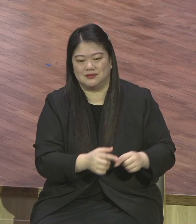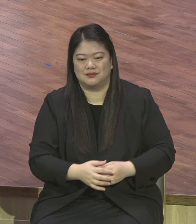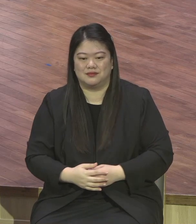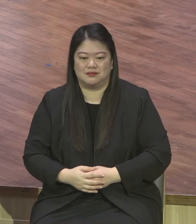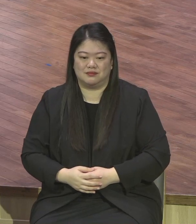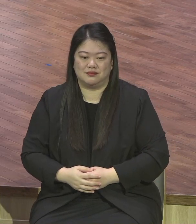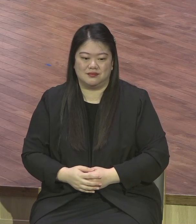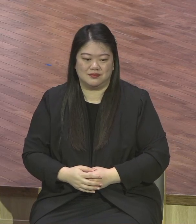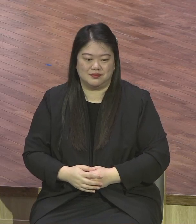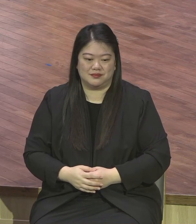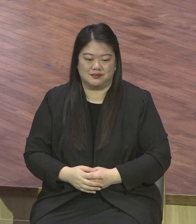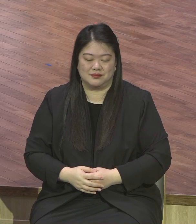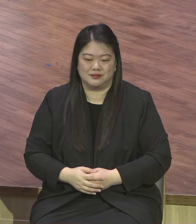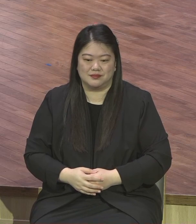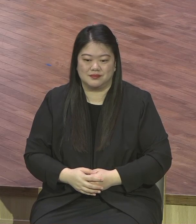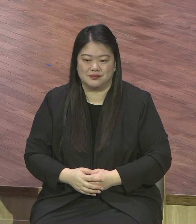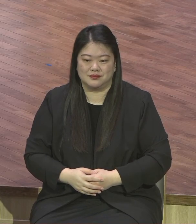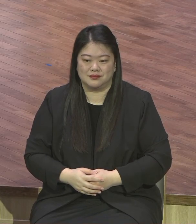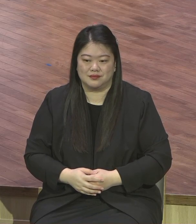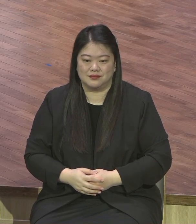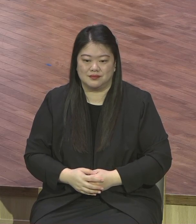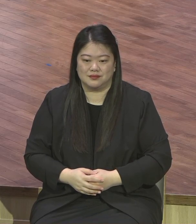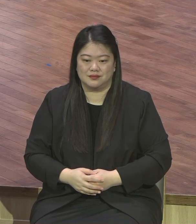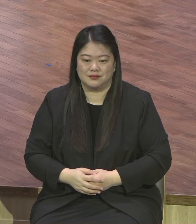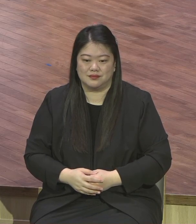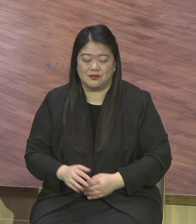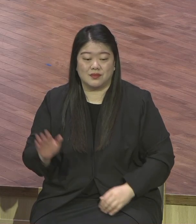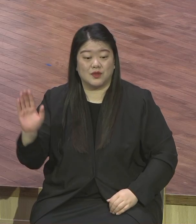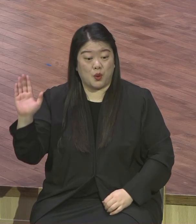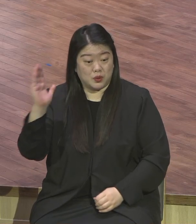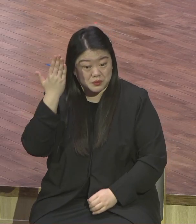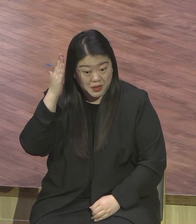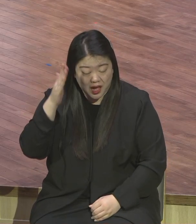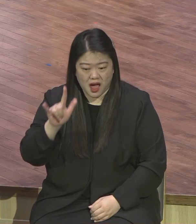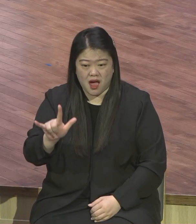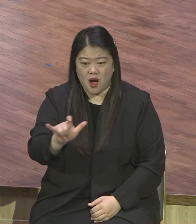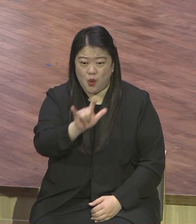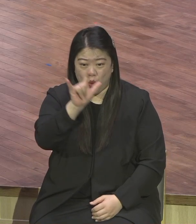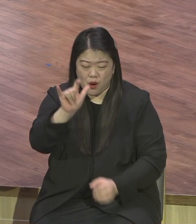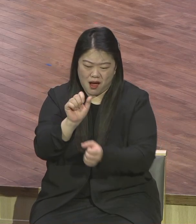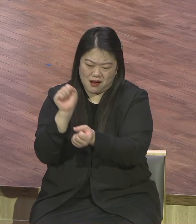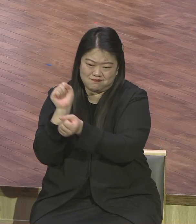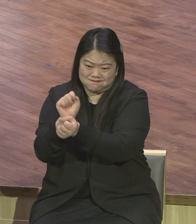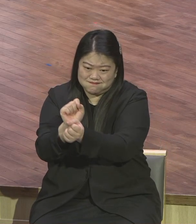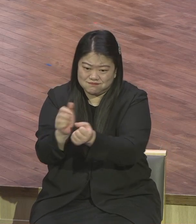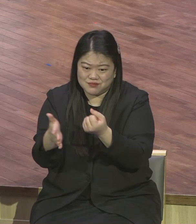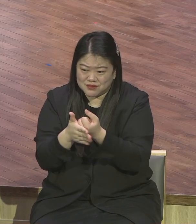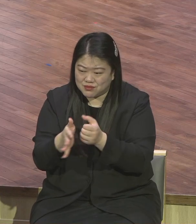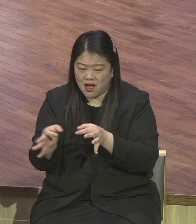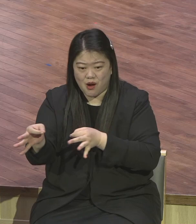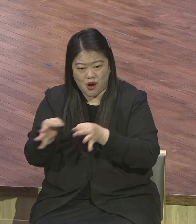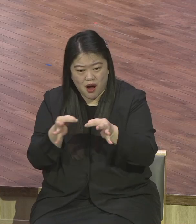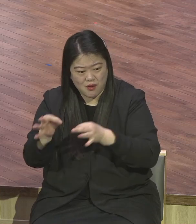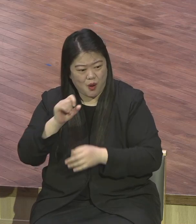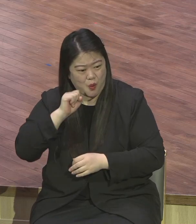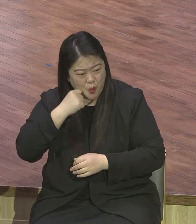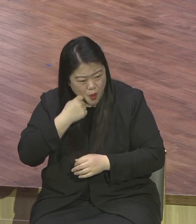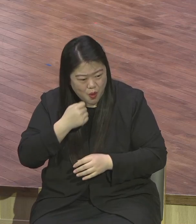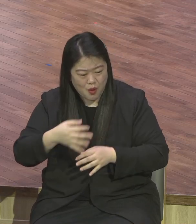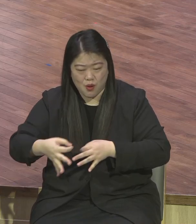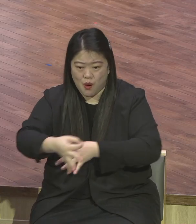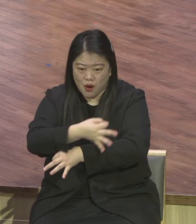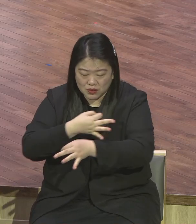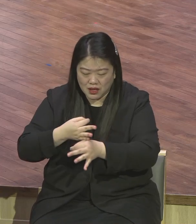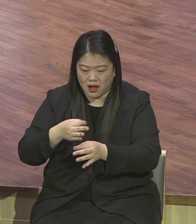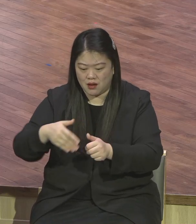여러분 아무리 지금 코로나19 팬데믹을 인해서 여러 가지 경제적으로 환경적으로 어려움이